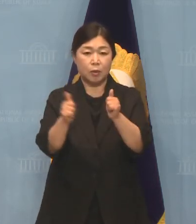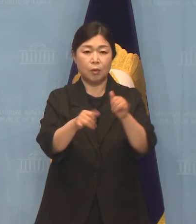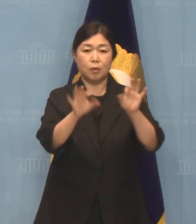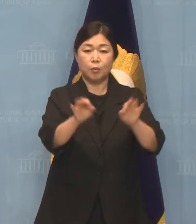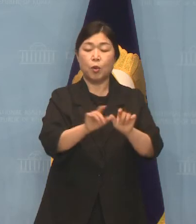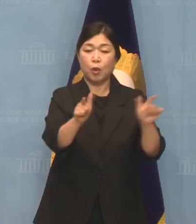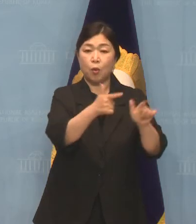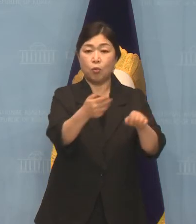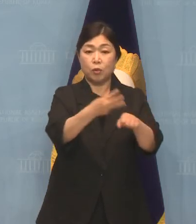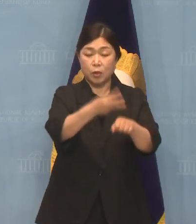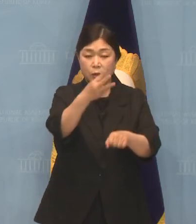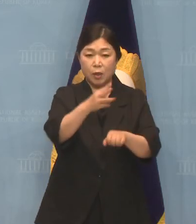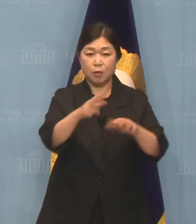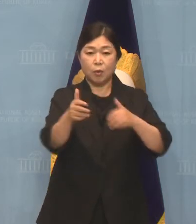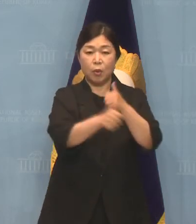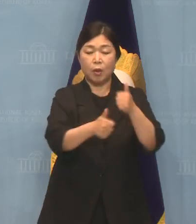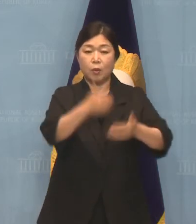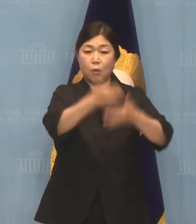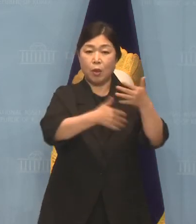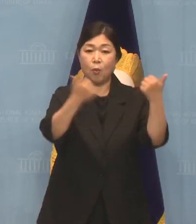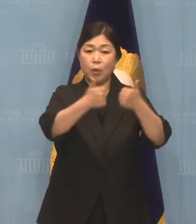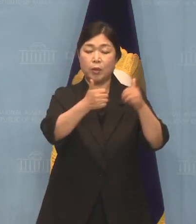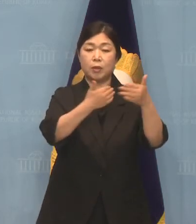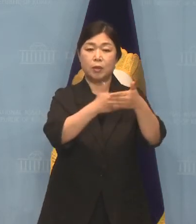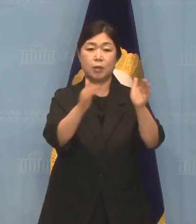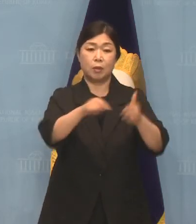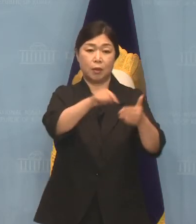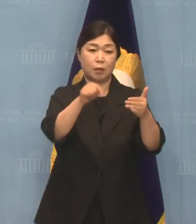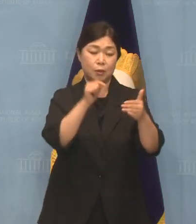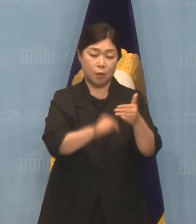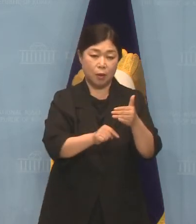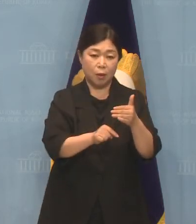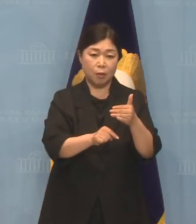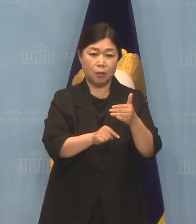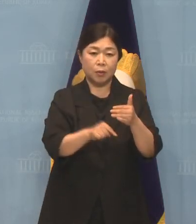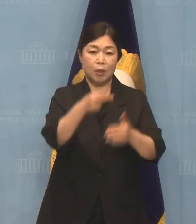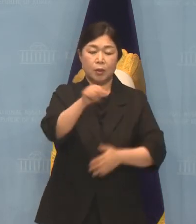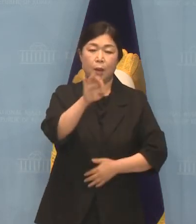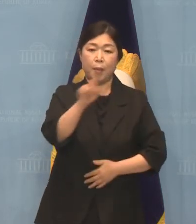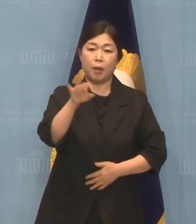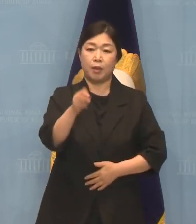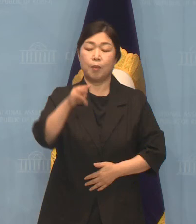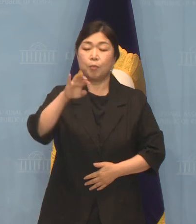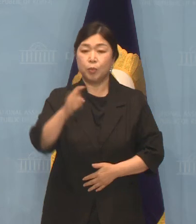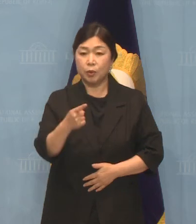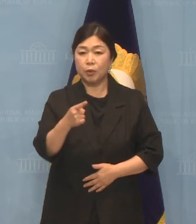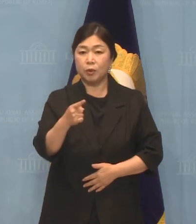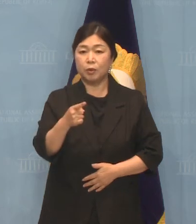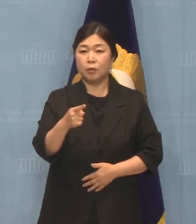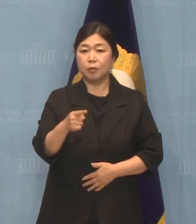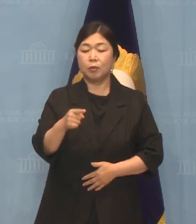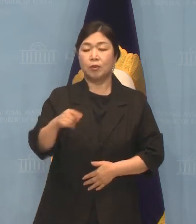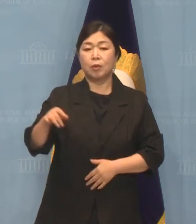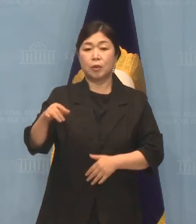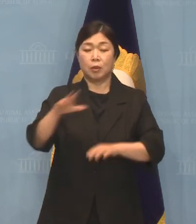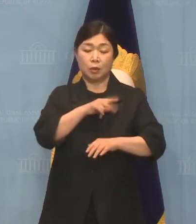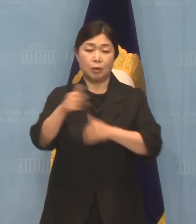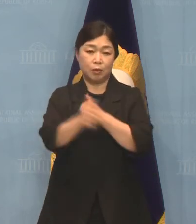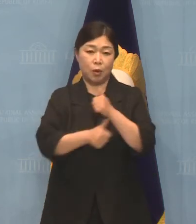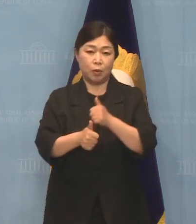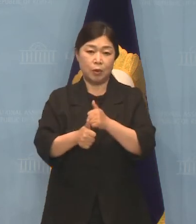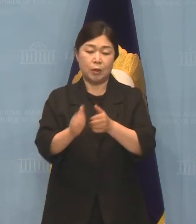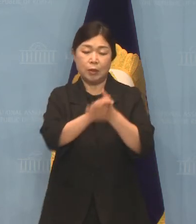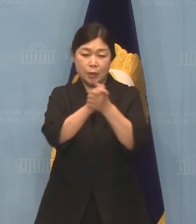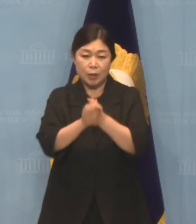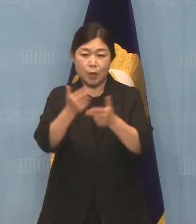3시 의원회관 영상회의실에서 사파예프 우한 의원 친선